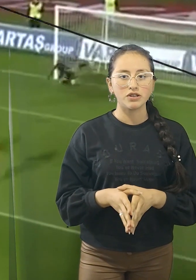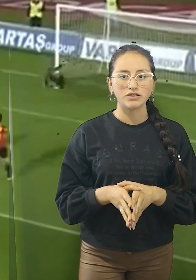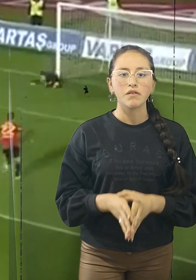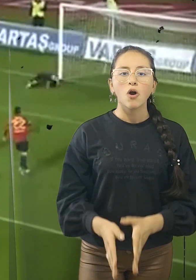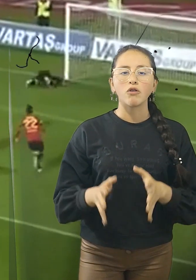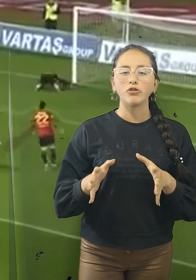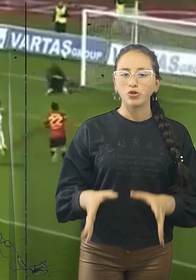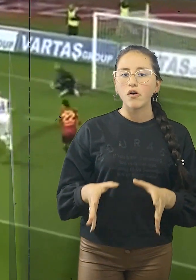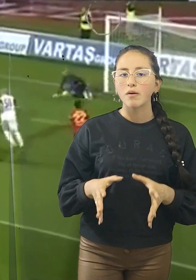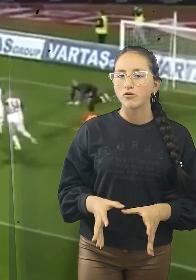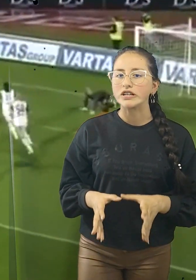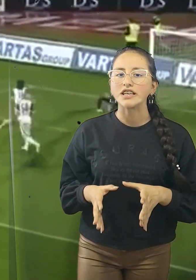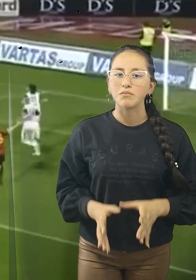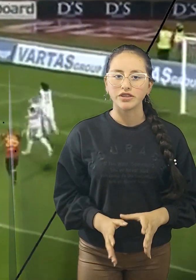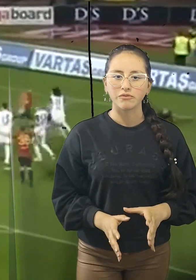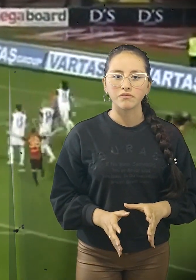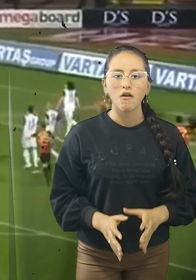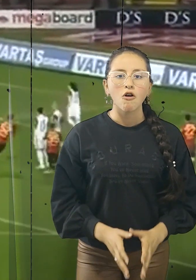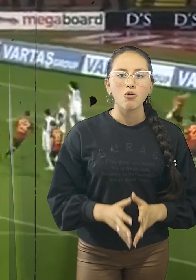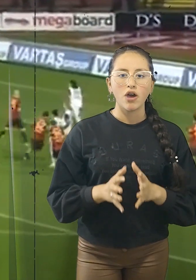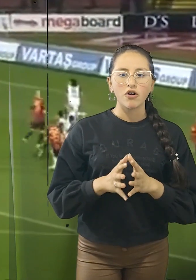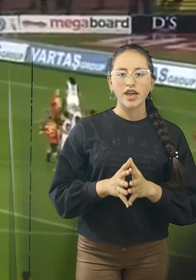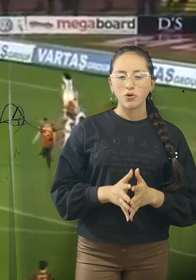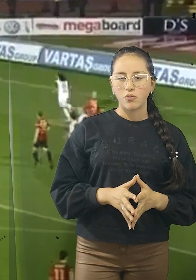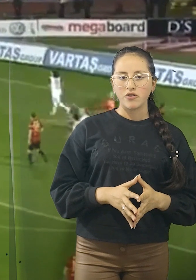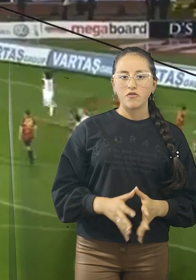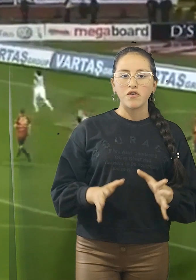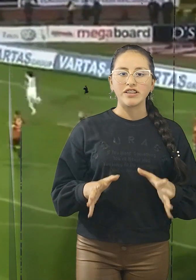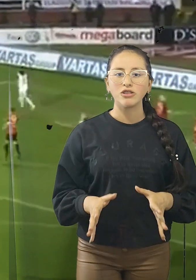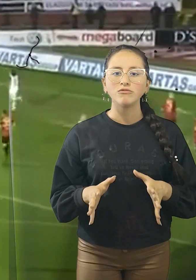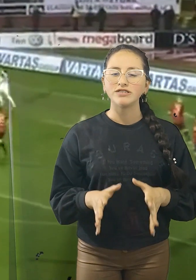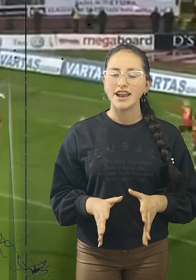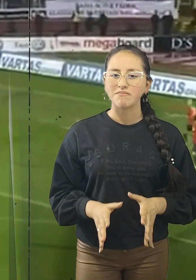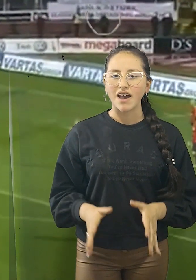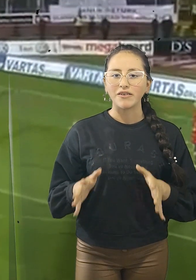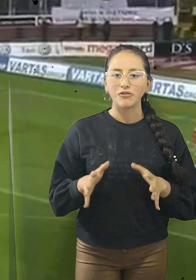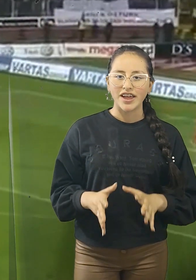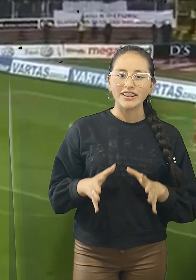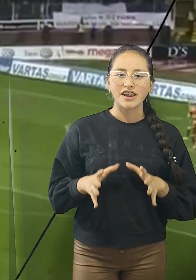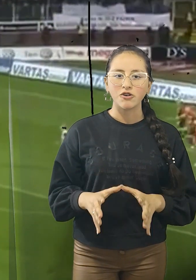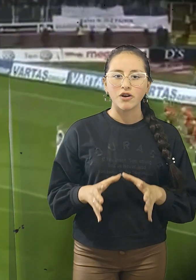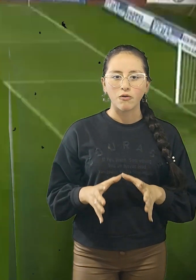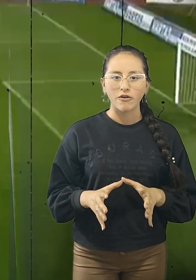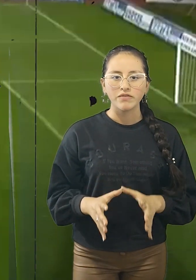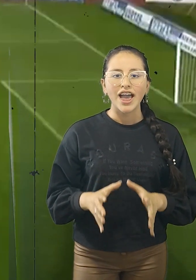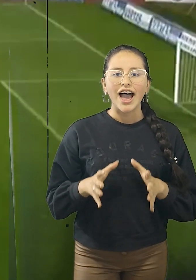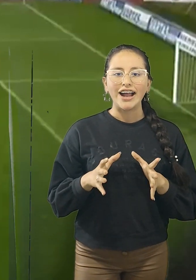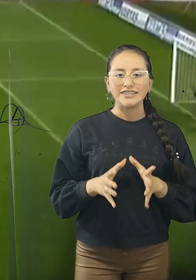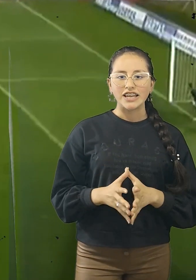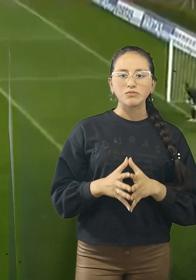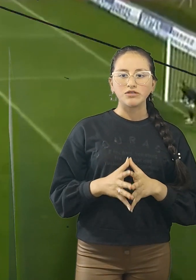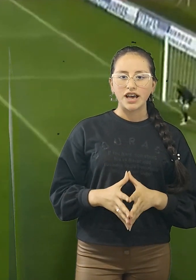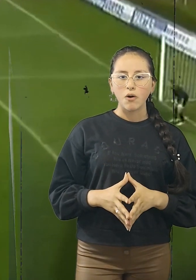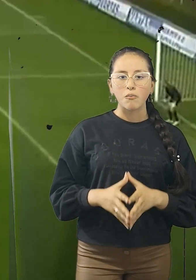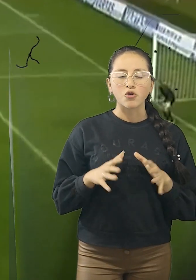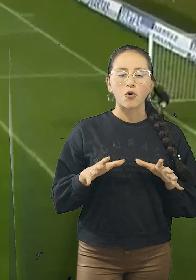el 2002, cuando tuvo que ponerse de portero. Luego de que el uruguayo Fernando Muslera abandonara el terreno de juego al